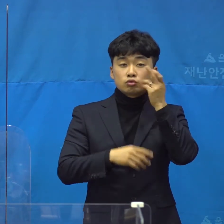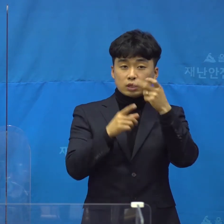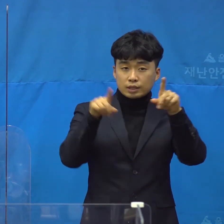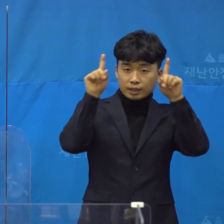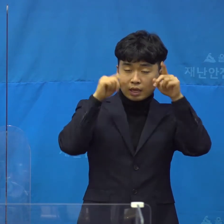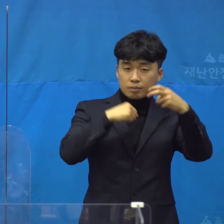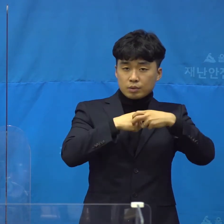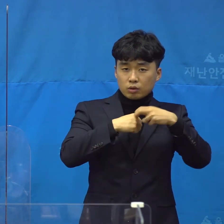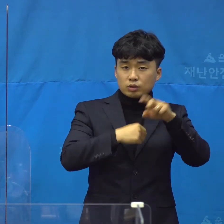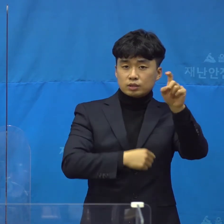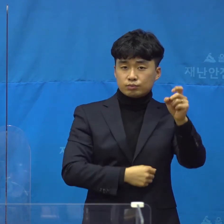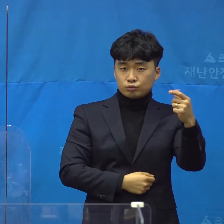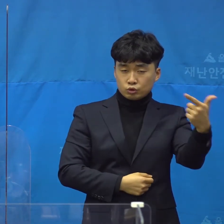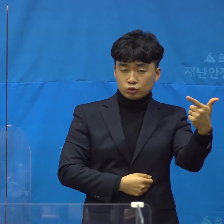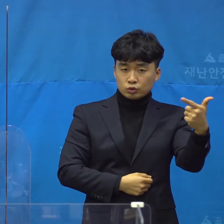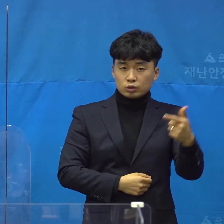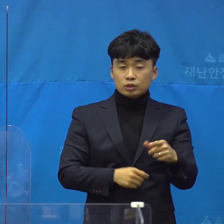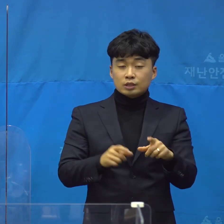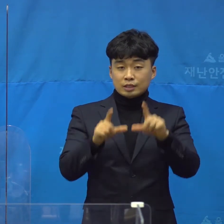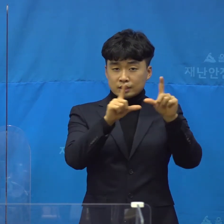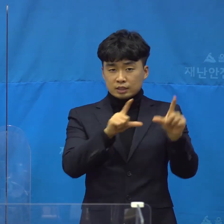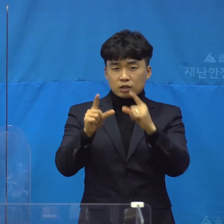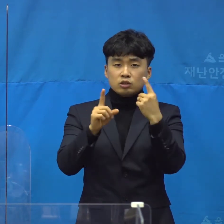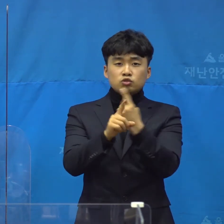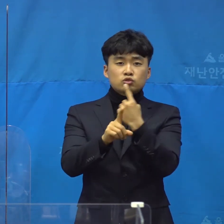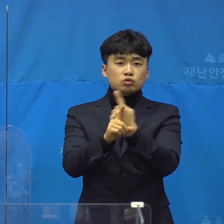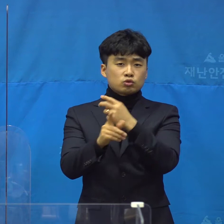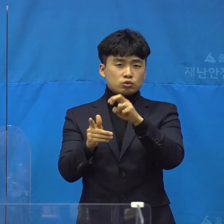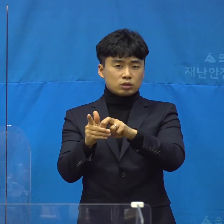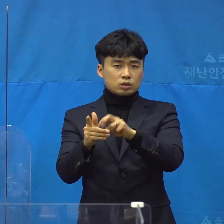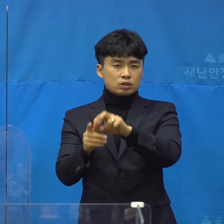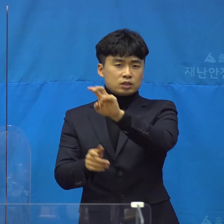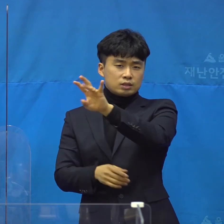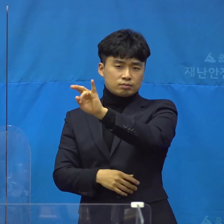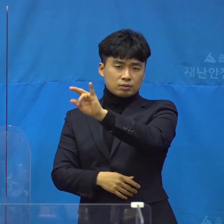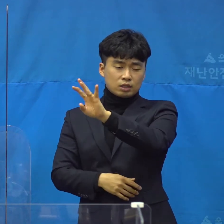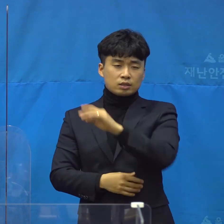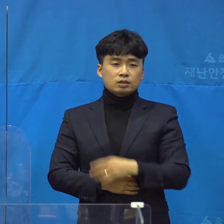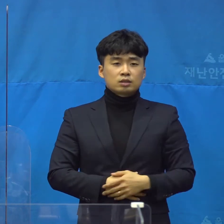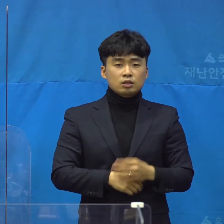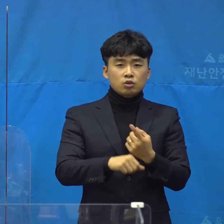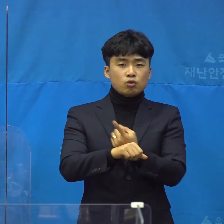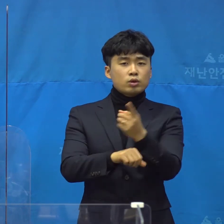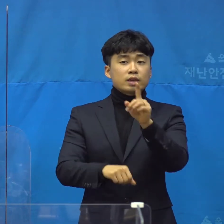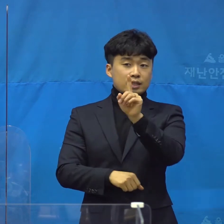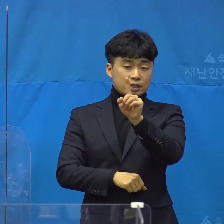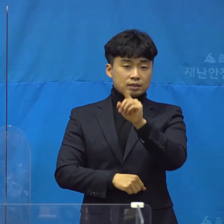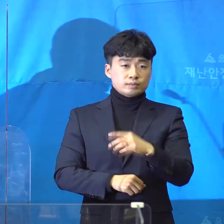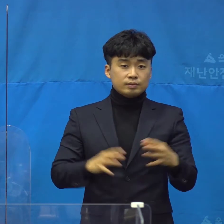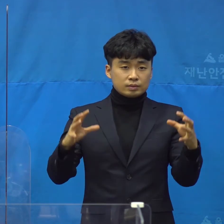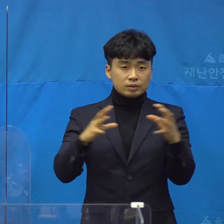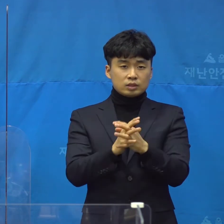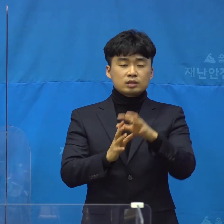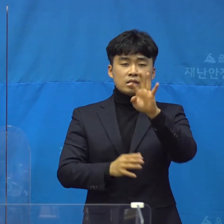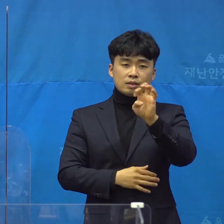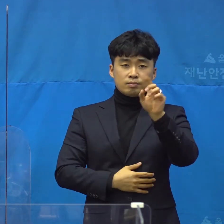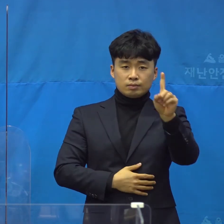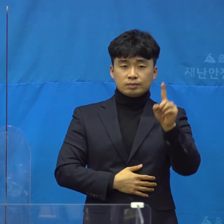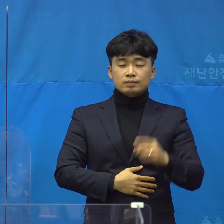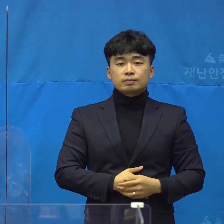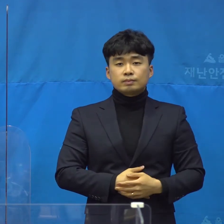울산대학교 병원에 16명, 생활치료센터 24명, 기타 1명 등